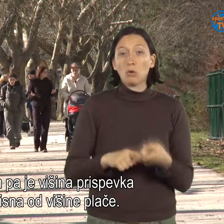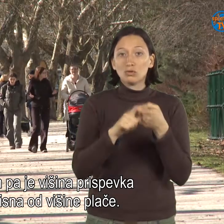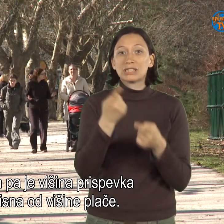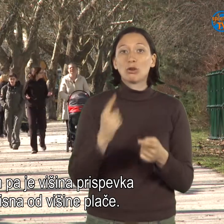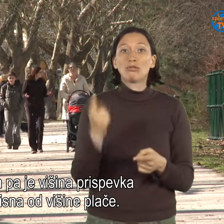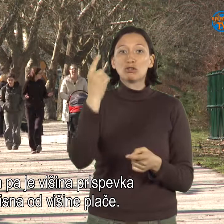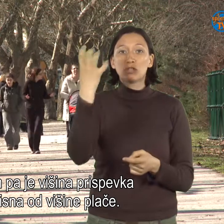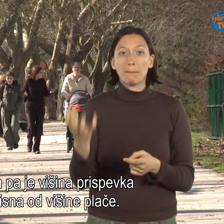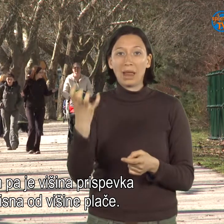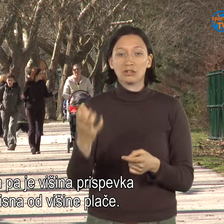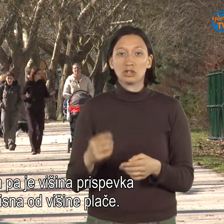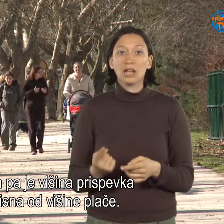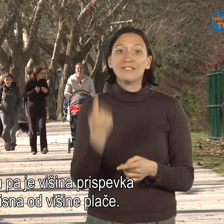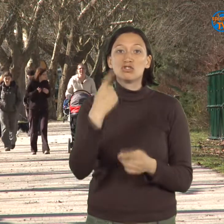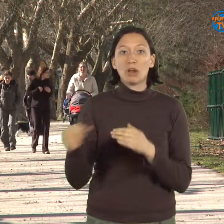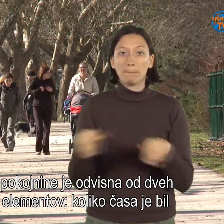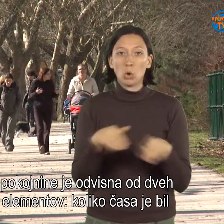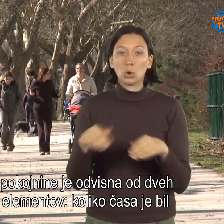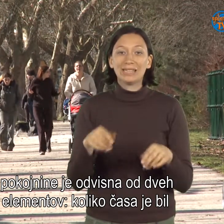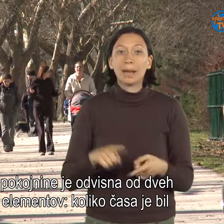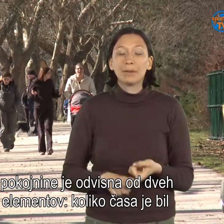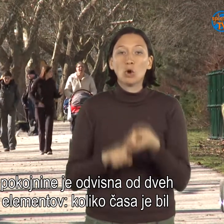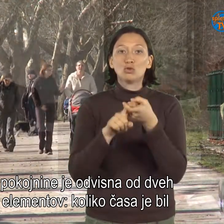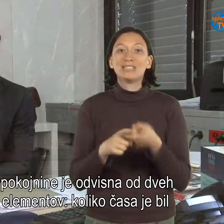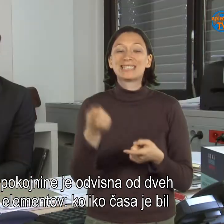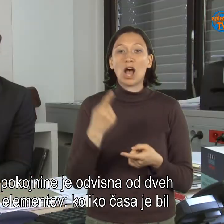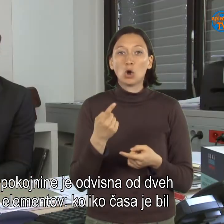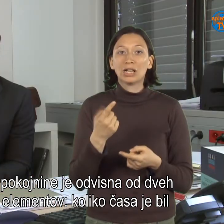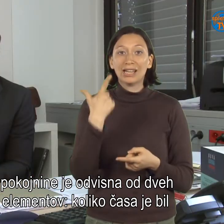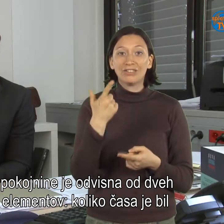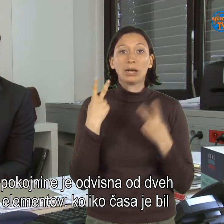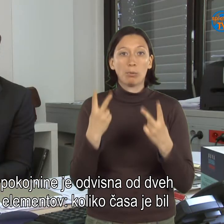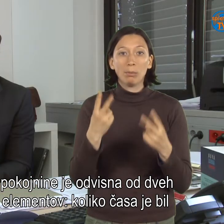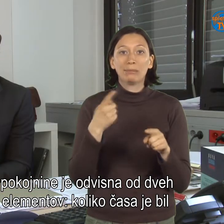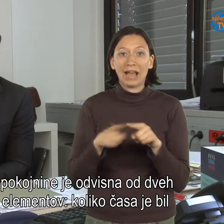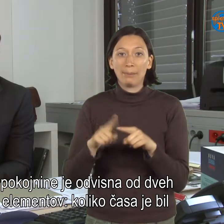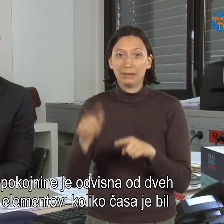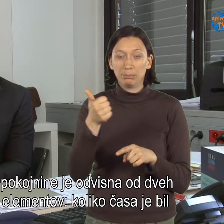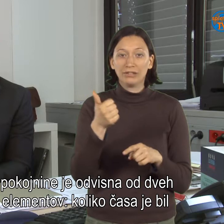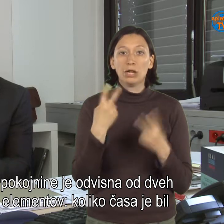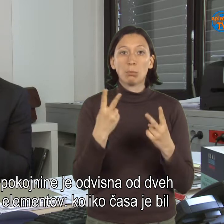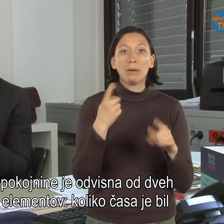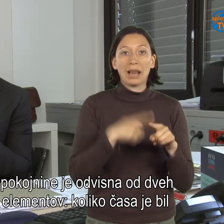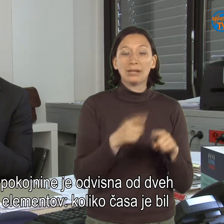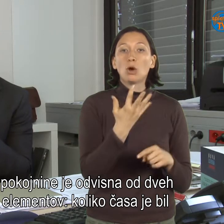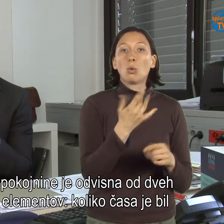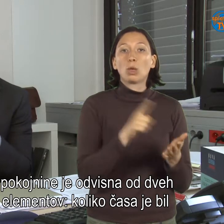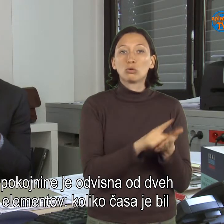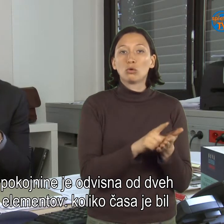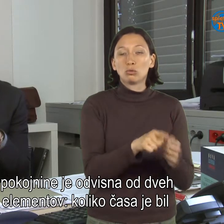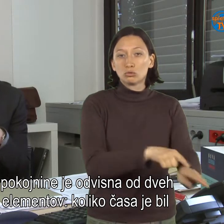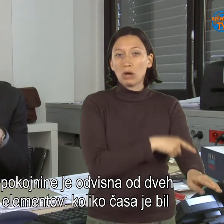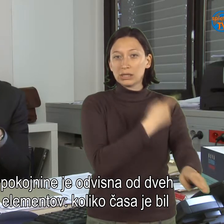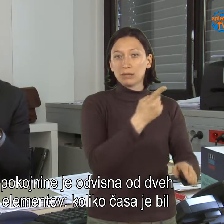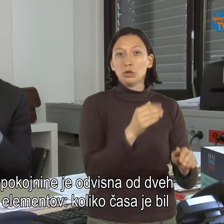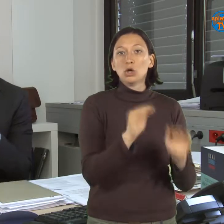od višine plače. Sama višina pokojnine je odvisna od dveh pomembnih elementov. Prvi pomemben je element, koliko dolgo